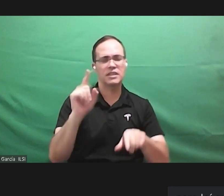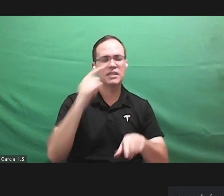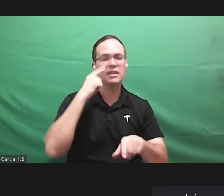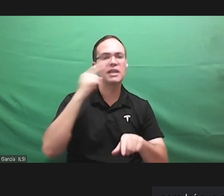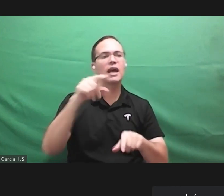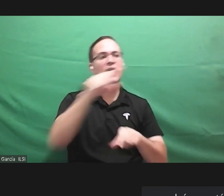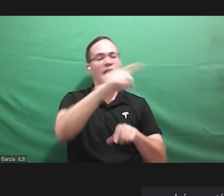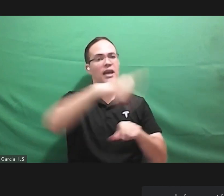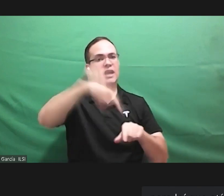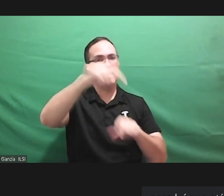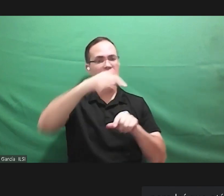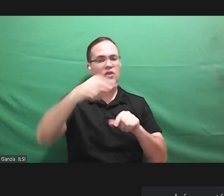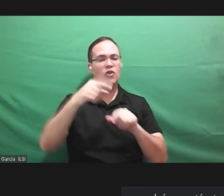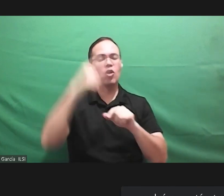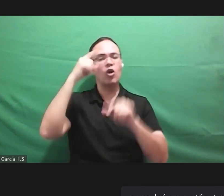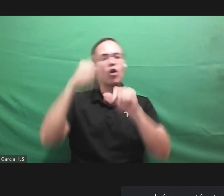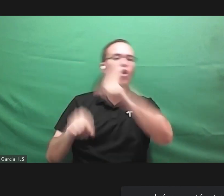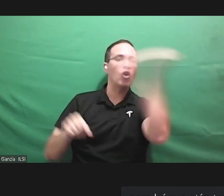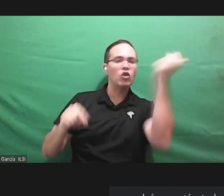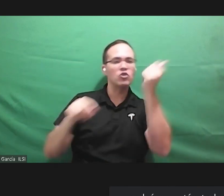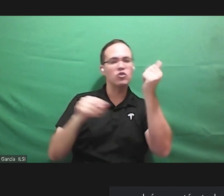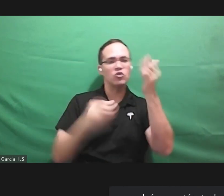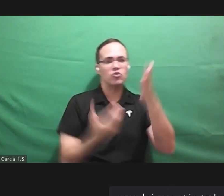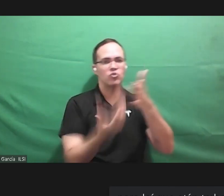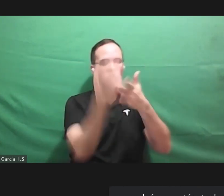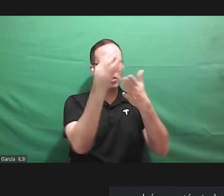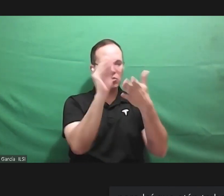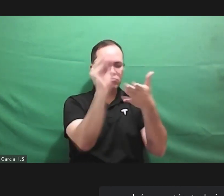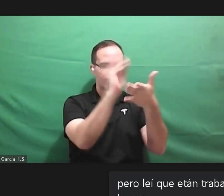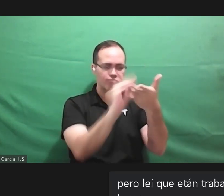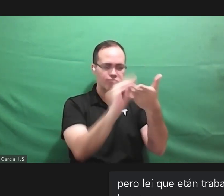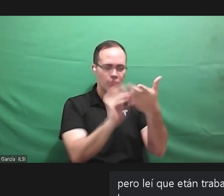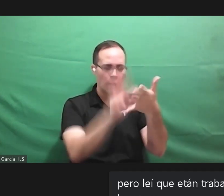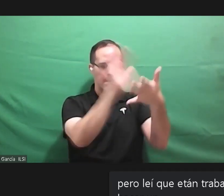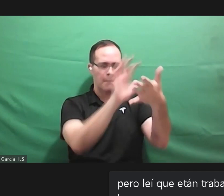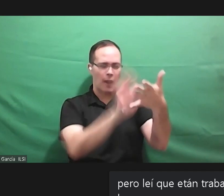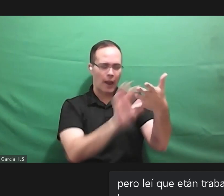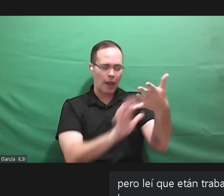un cuestionario que pueda incluir el tema de las barreras